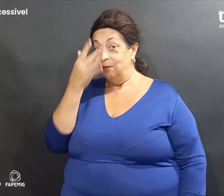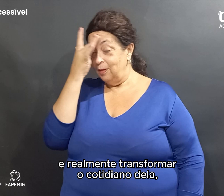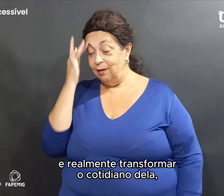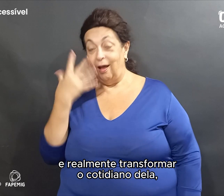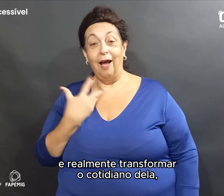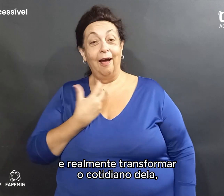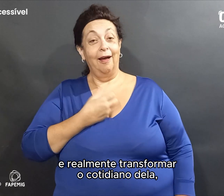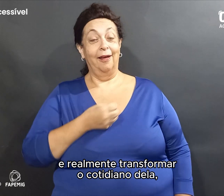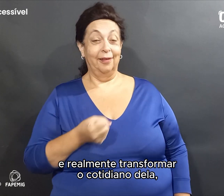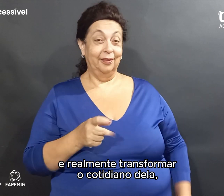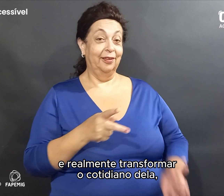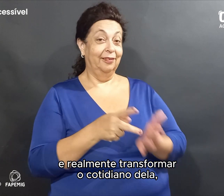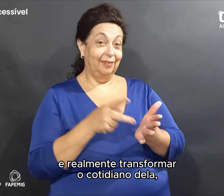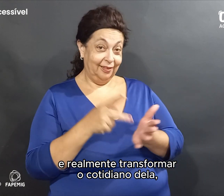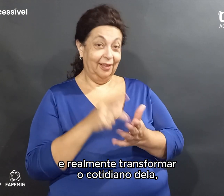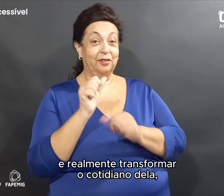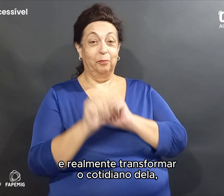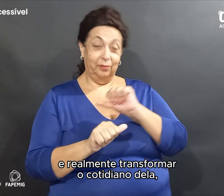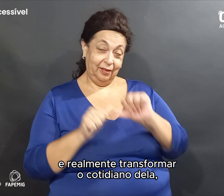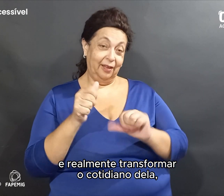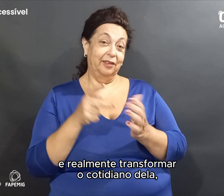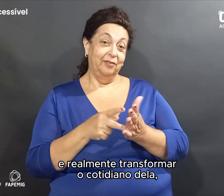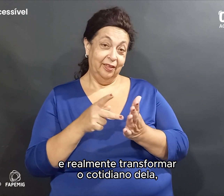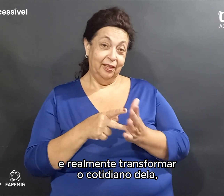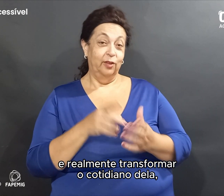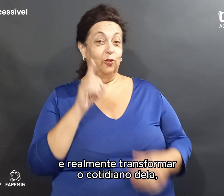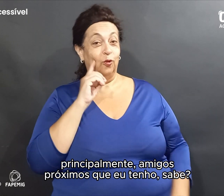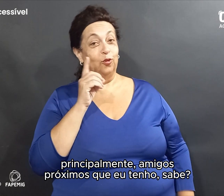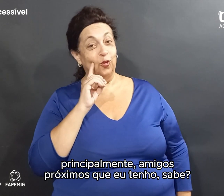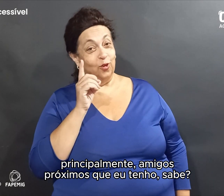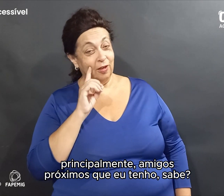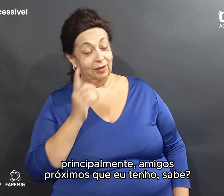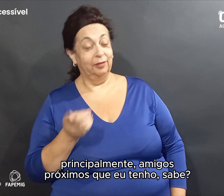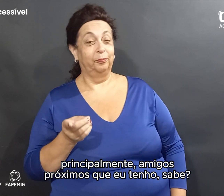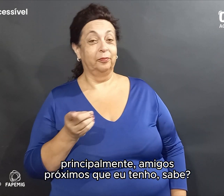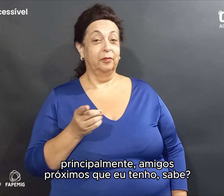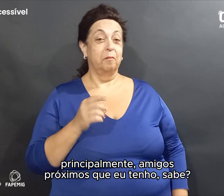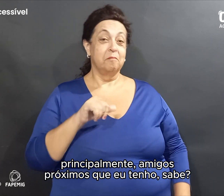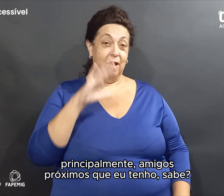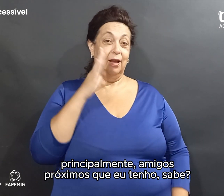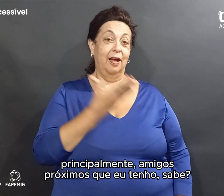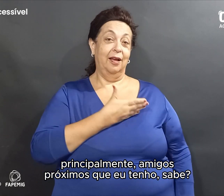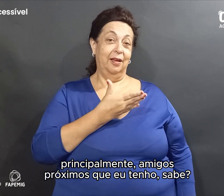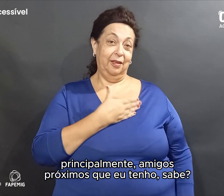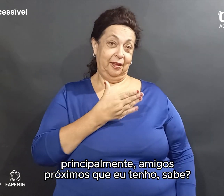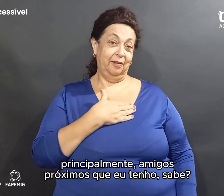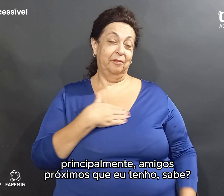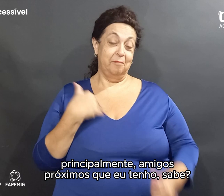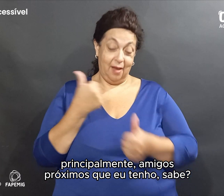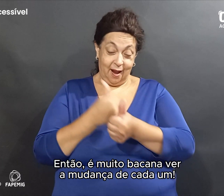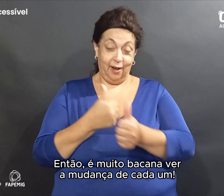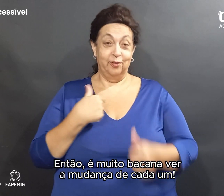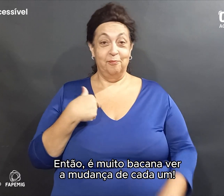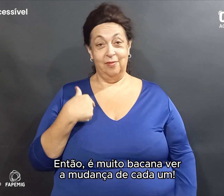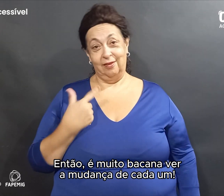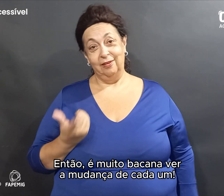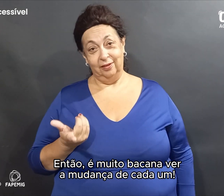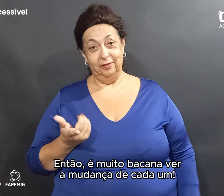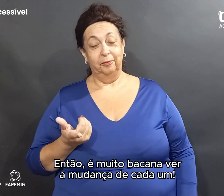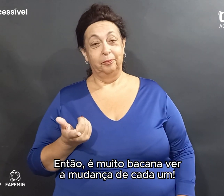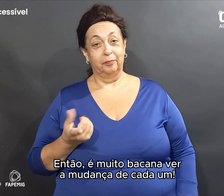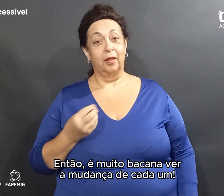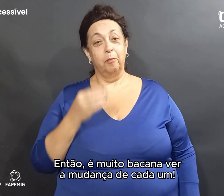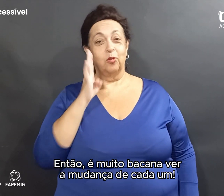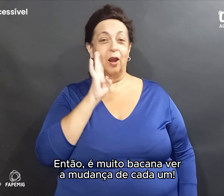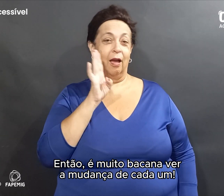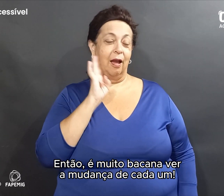pessoas e realmente transformar, sabe, o cotidiano delas, sabe? Principalmente amigos próximos que eu tenho, sabe? Então, é